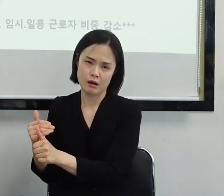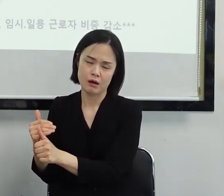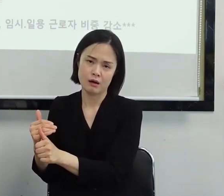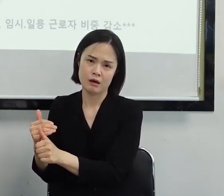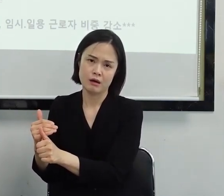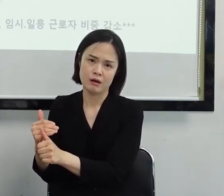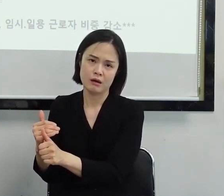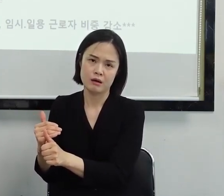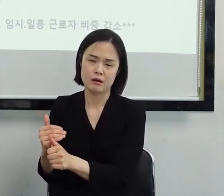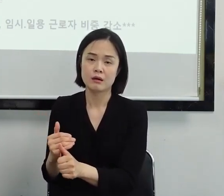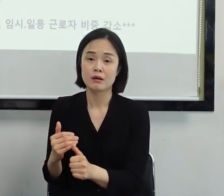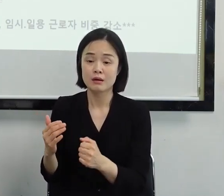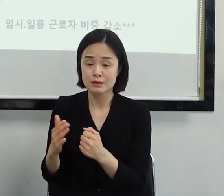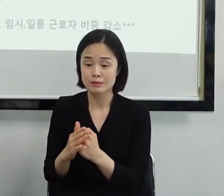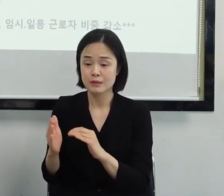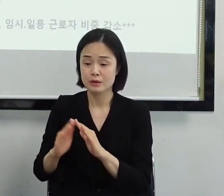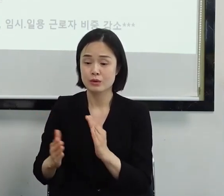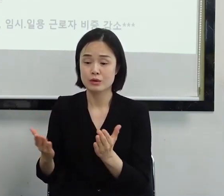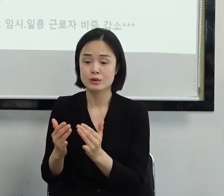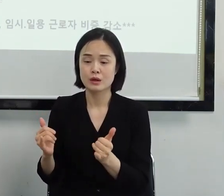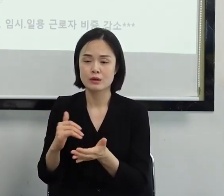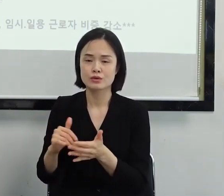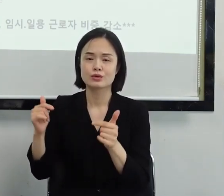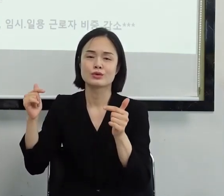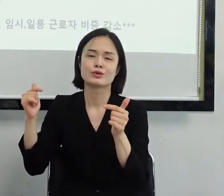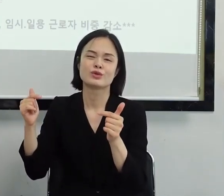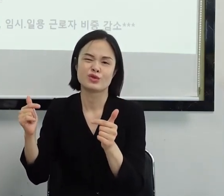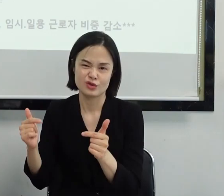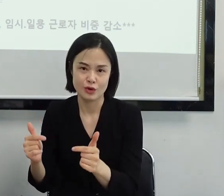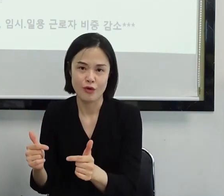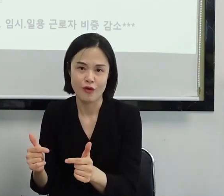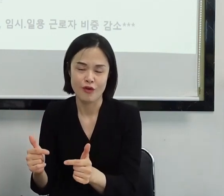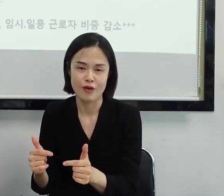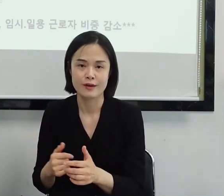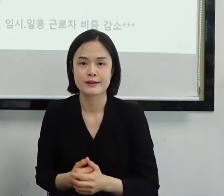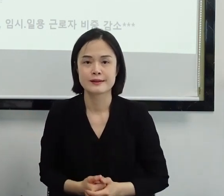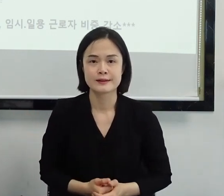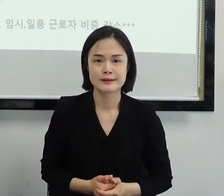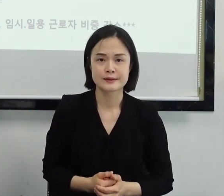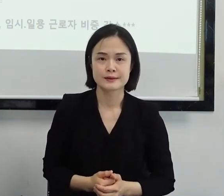지금 우리가 이제 상용 근로자 정규직 비율이 많이 높아졌다고 해서